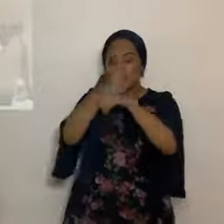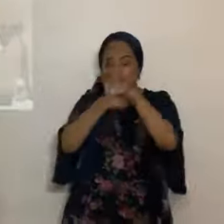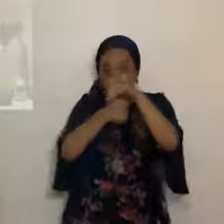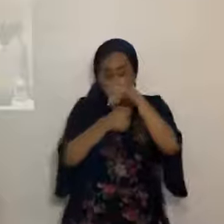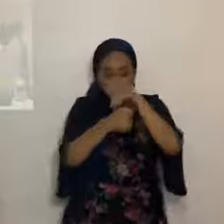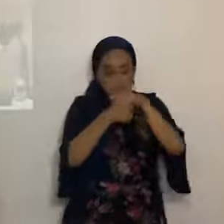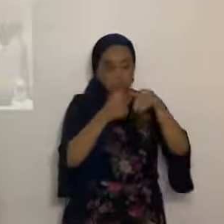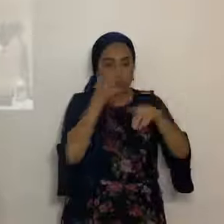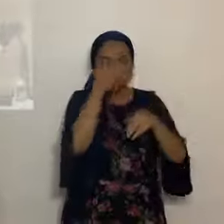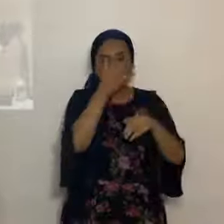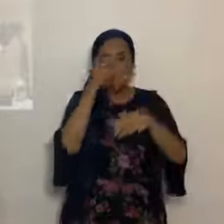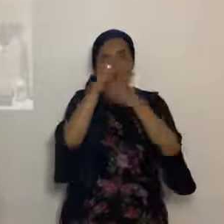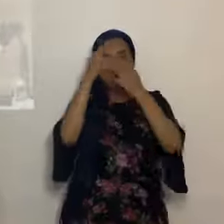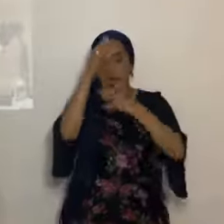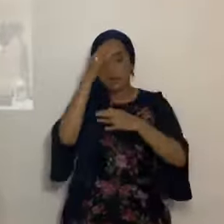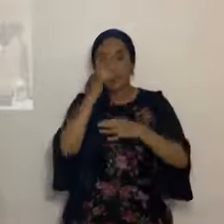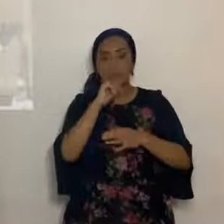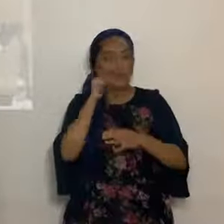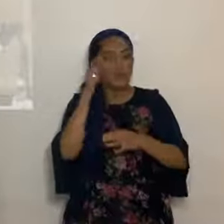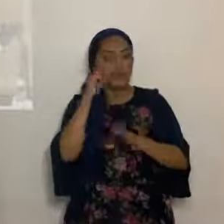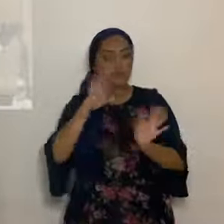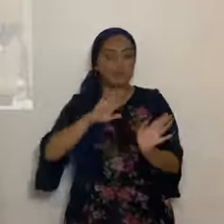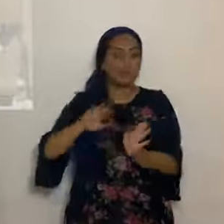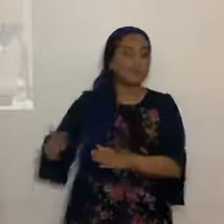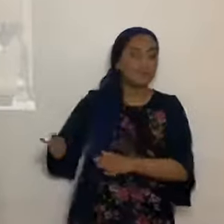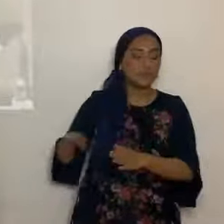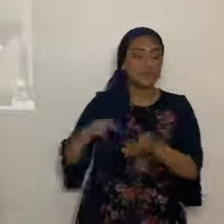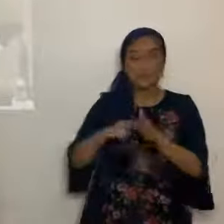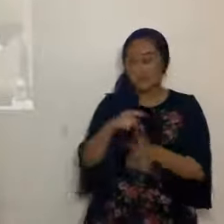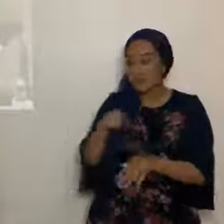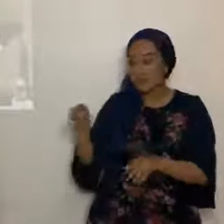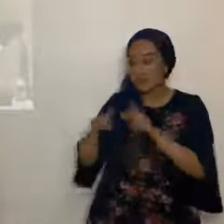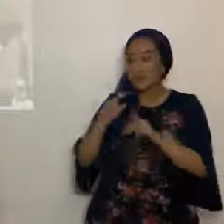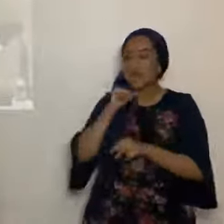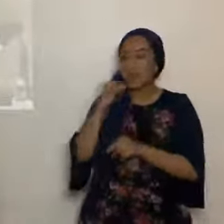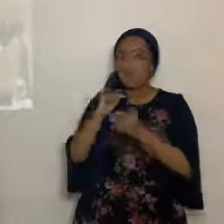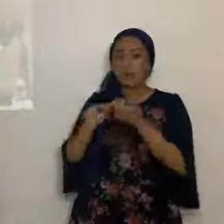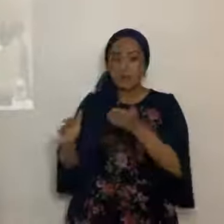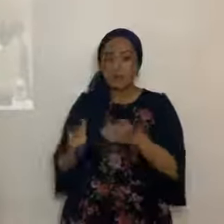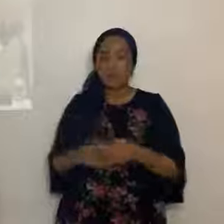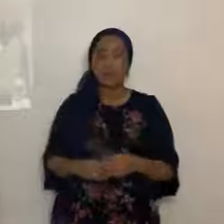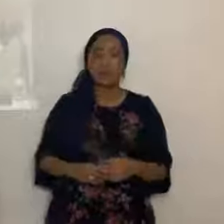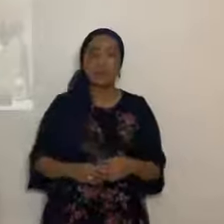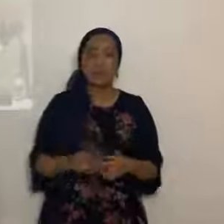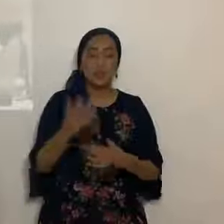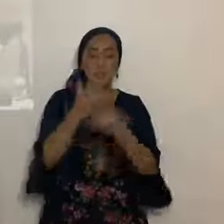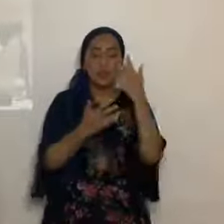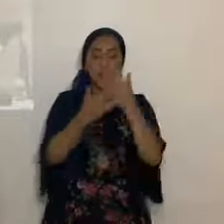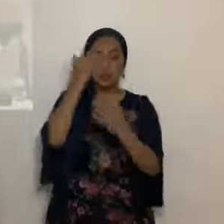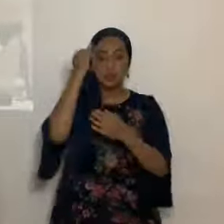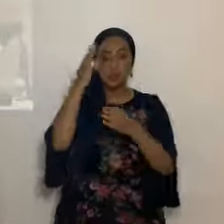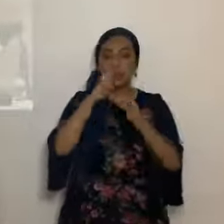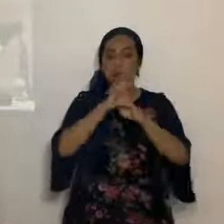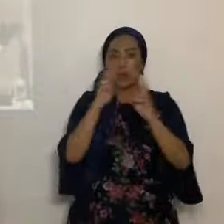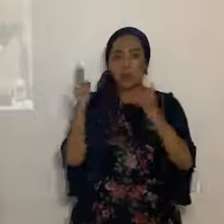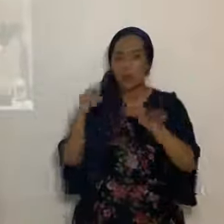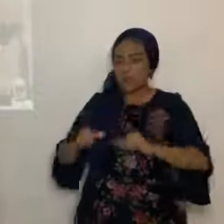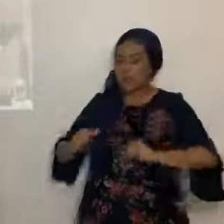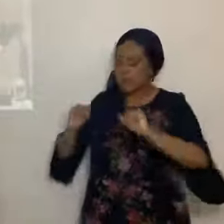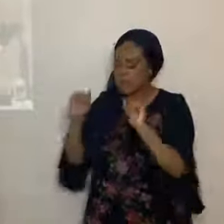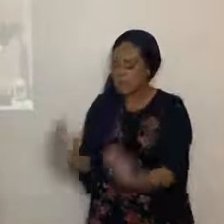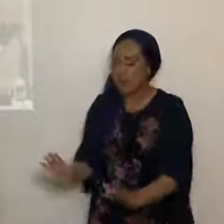rostro para no oír. Y eso incluye no perdonar. Anótalo ahí en tu Biblia. Es decir, la mano de Yahweh está dispuesta a perdonar, a